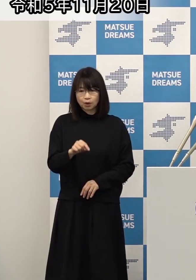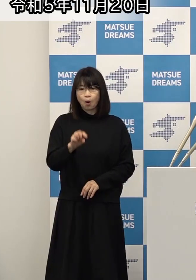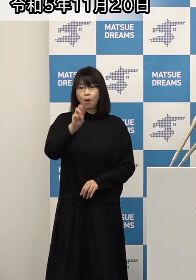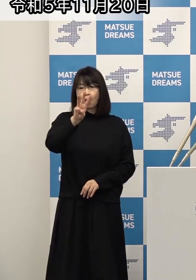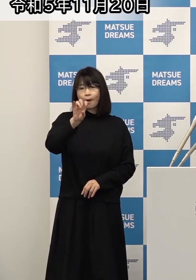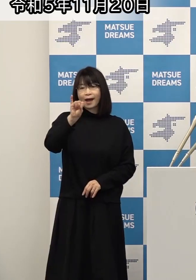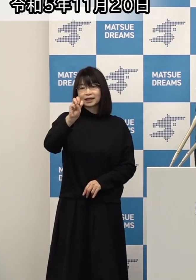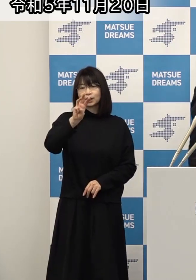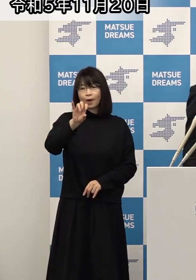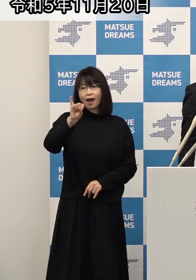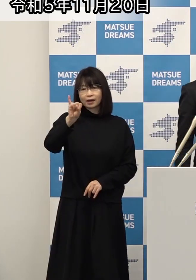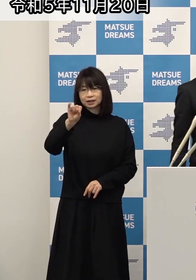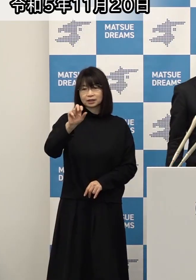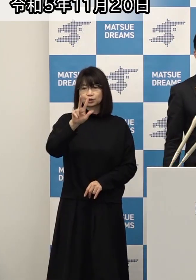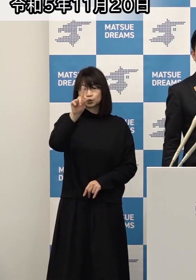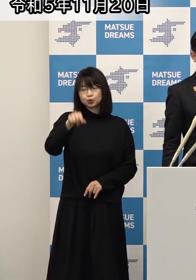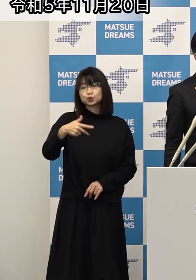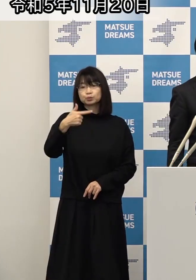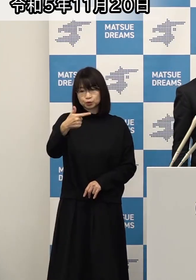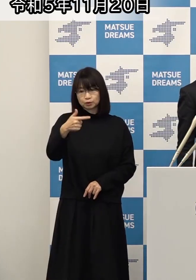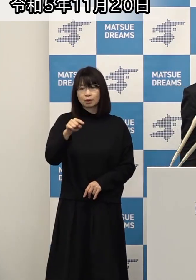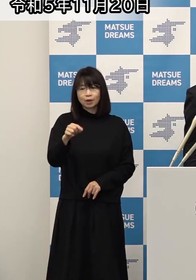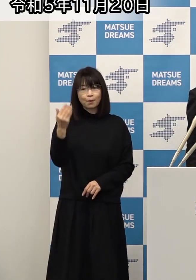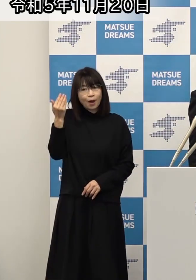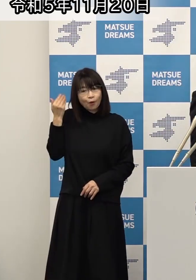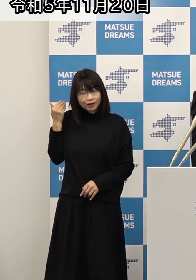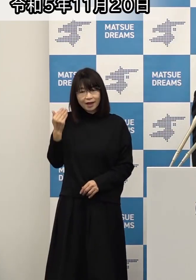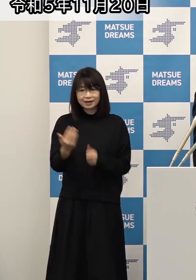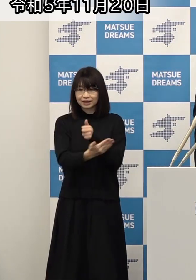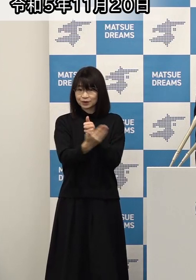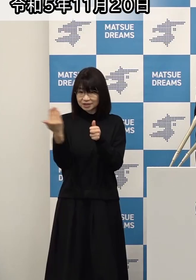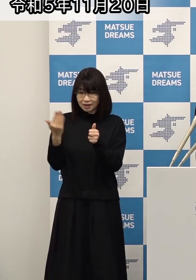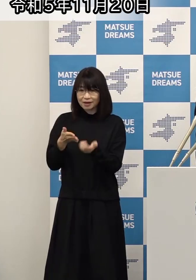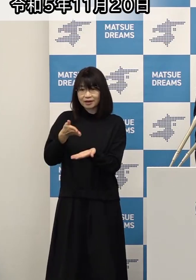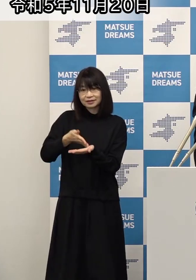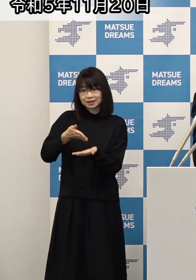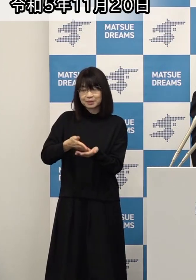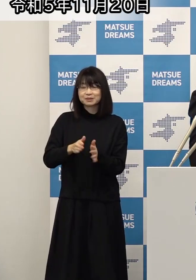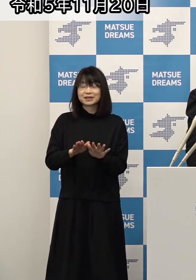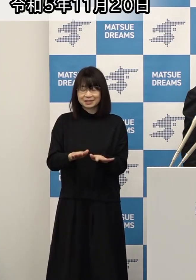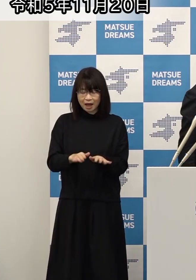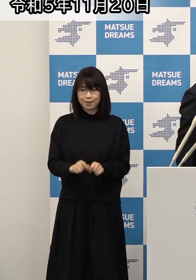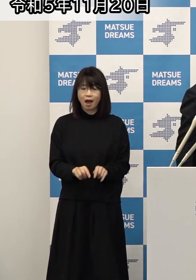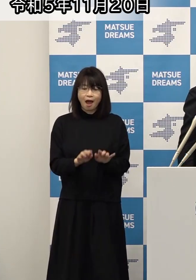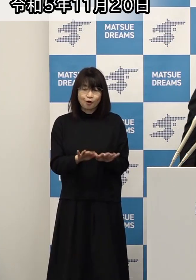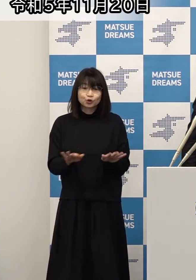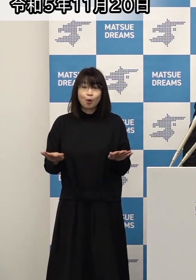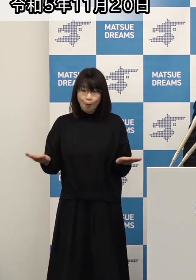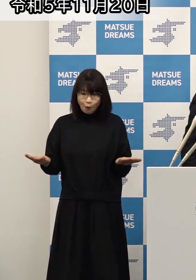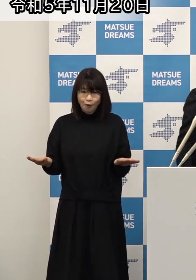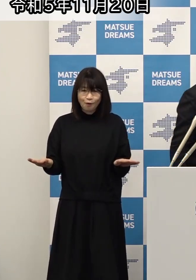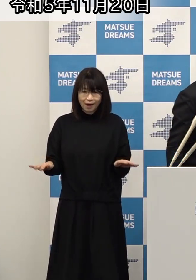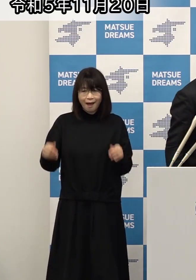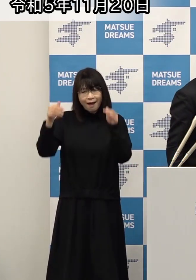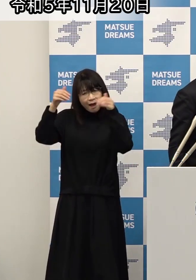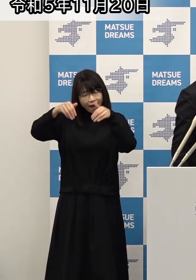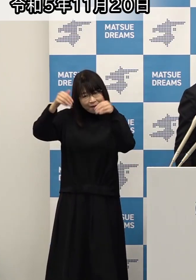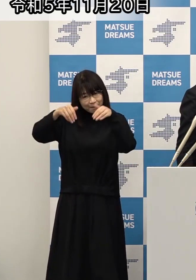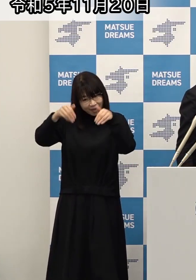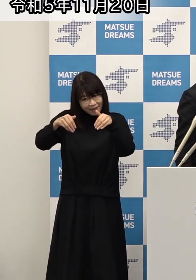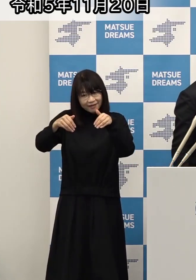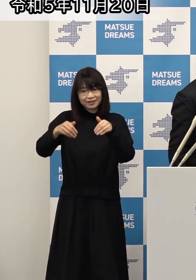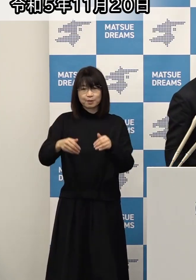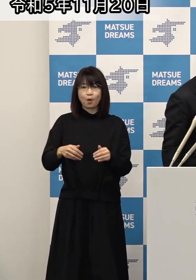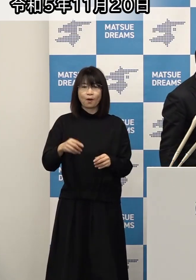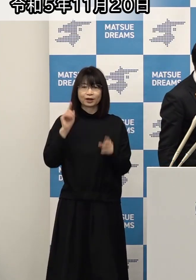ームというのは、前回の記者会見の時に説明少しさせていただきましたが、お子さん方にですね、遊んでいただけるようなこういった施